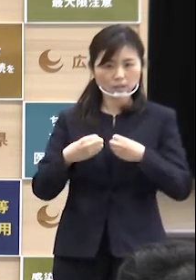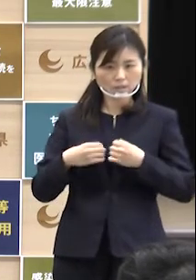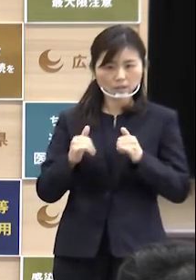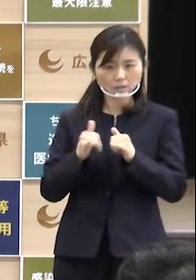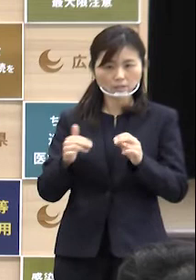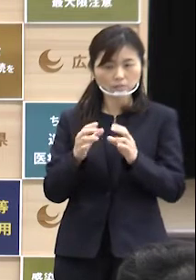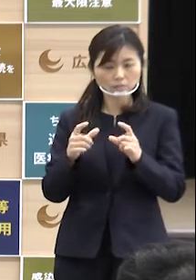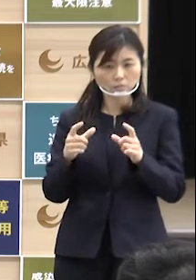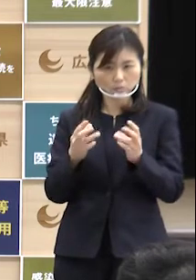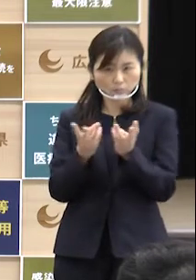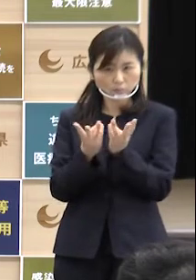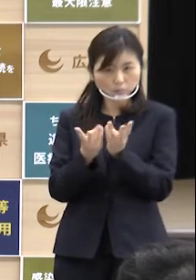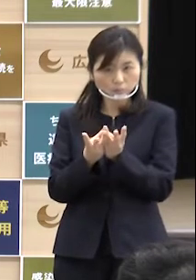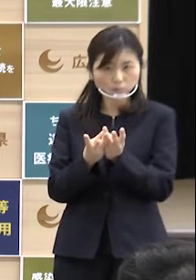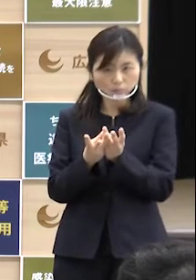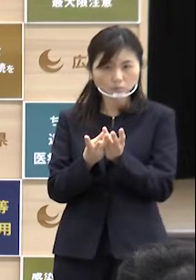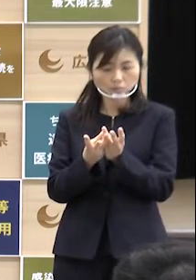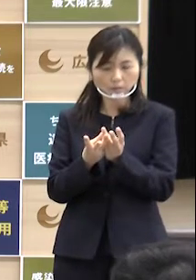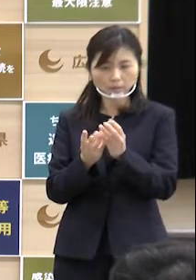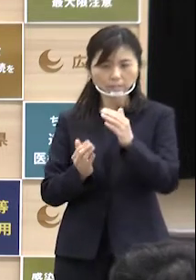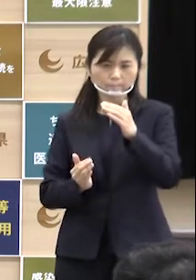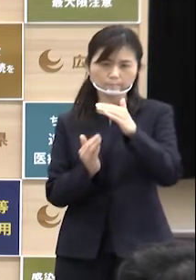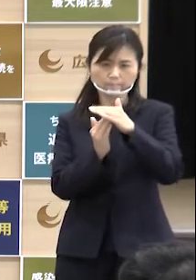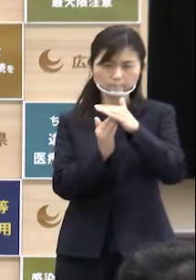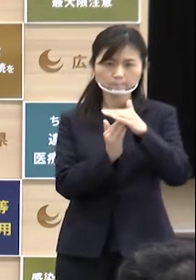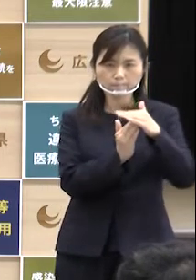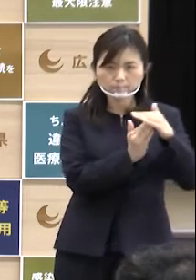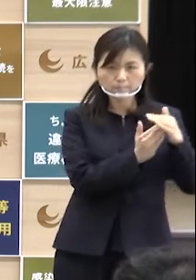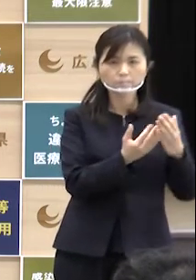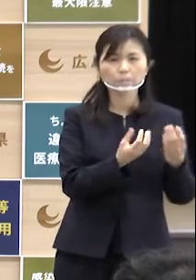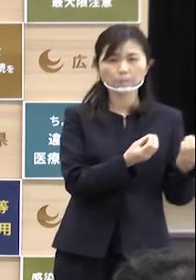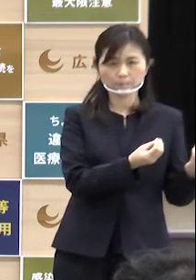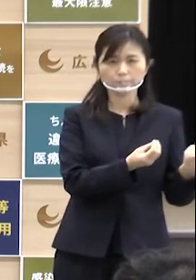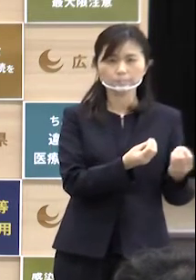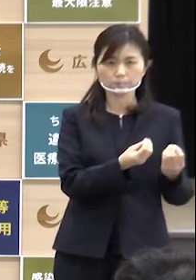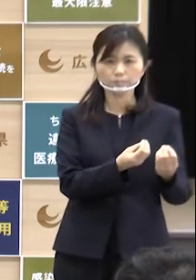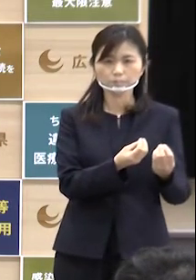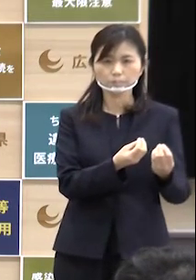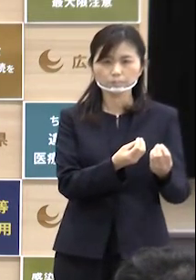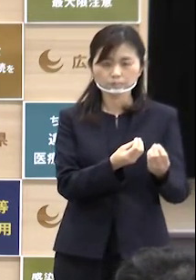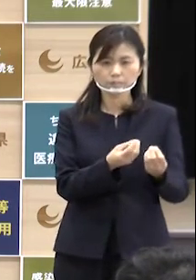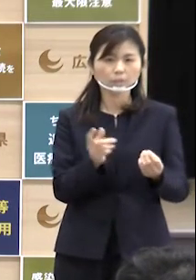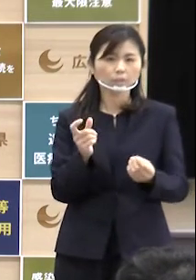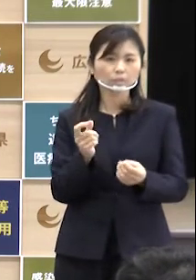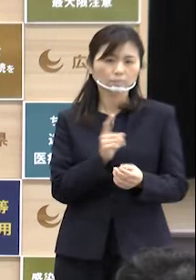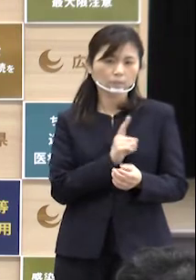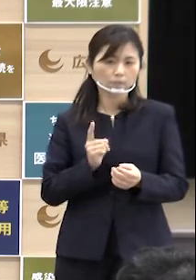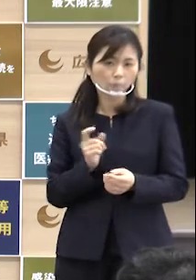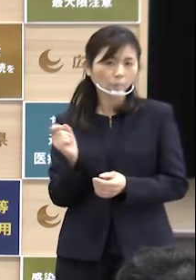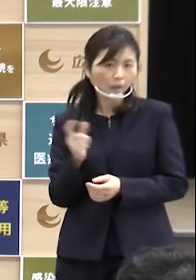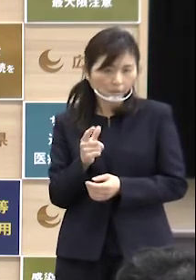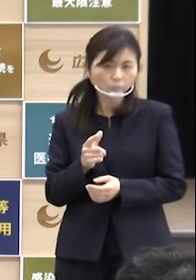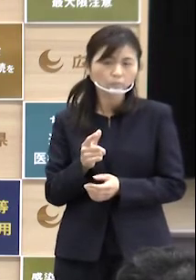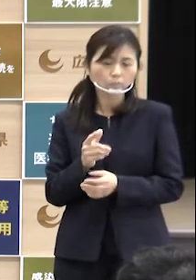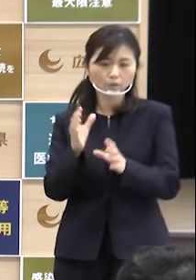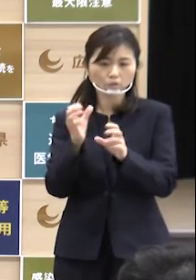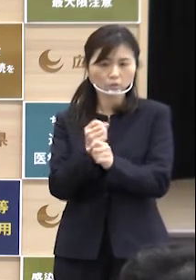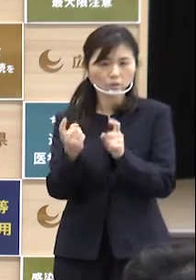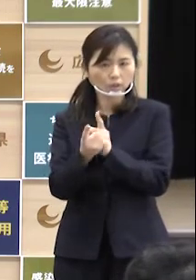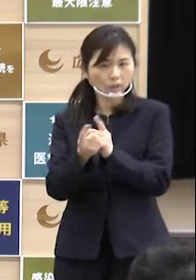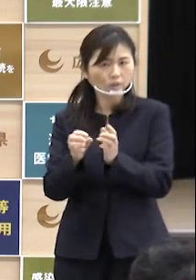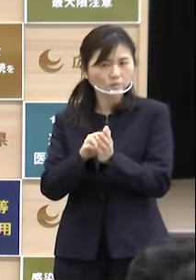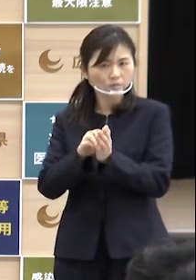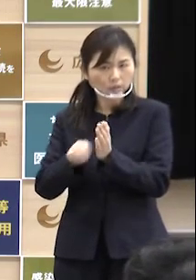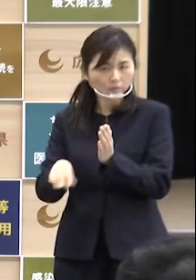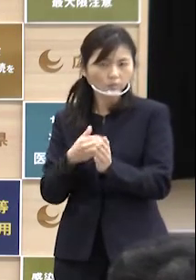とはいえ依然として高止まりの状況になります。県としては一日も早く集中対策を解除できるよう